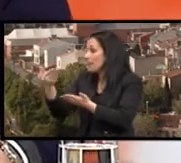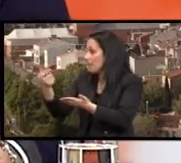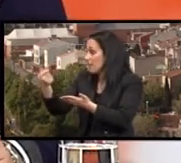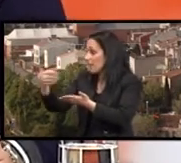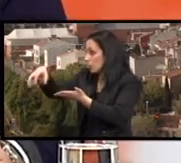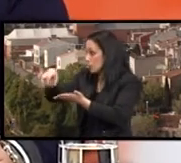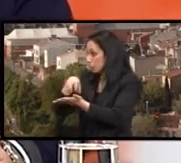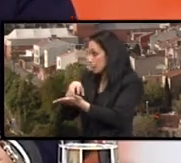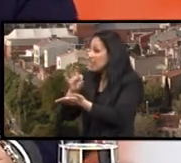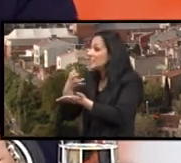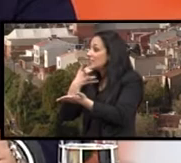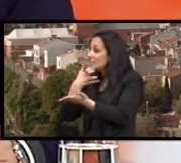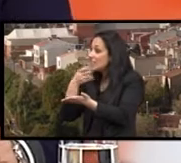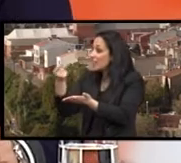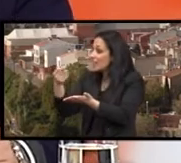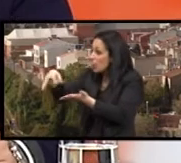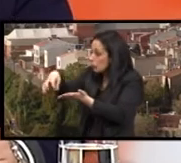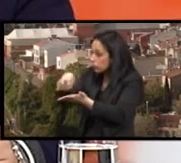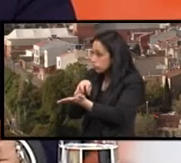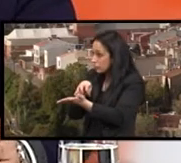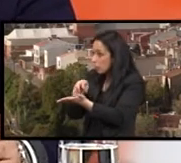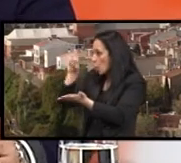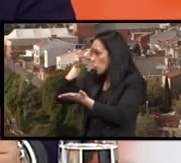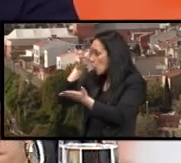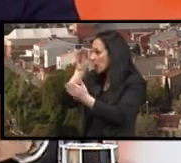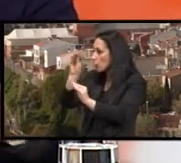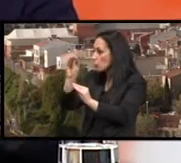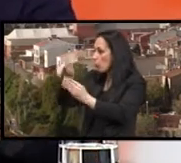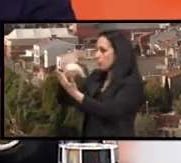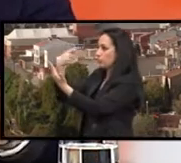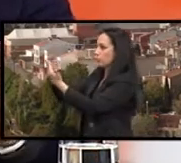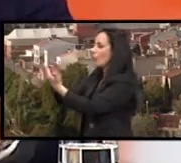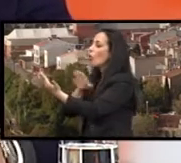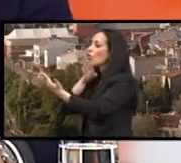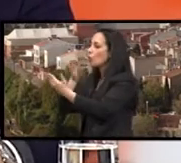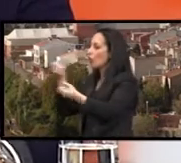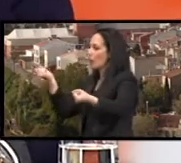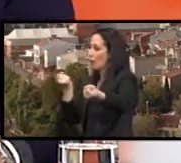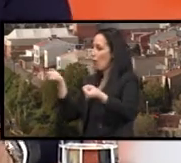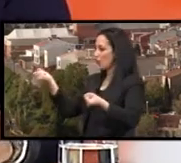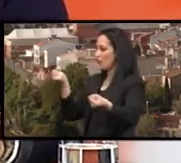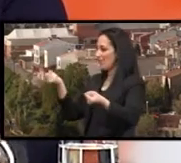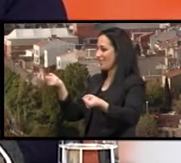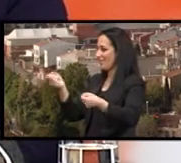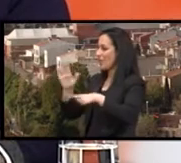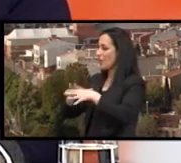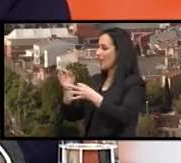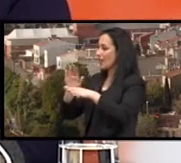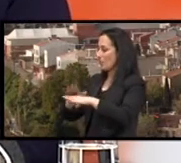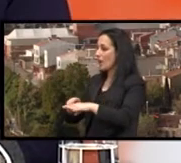aquesta furgoneta. No? I llavors, és sentir-nos acompanyats per tots aquells que ens han ajudat a comprar aquesta furgoneta,